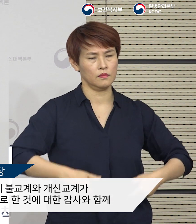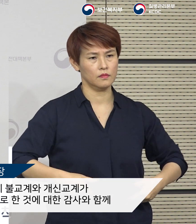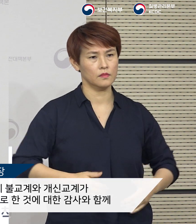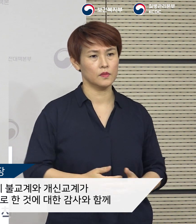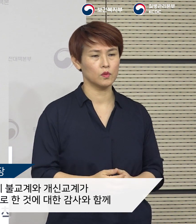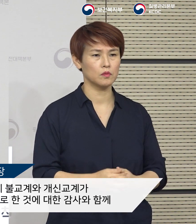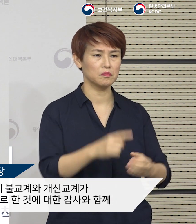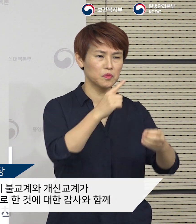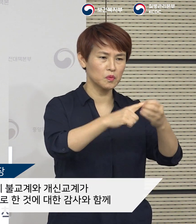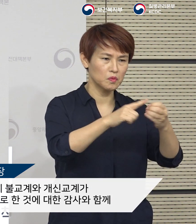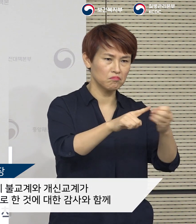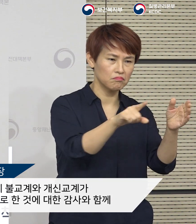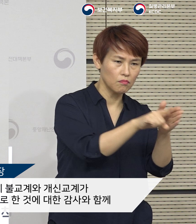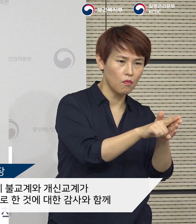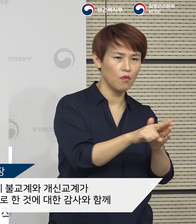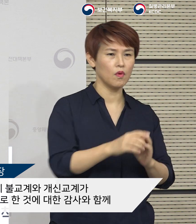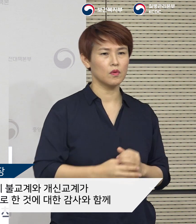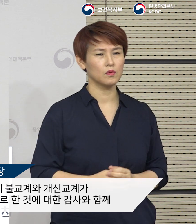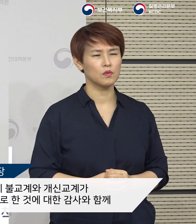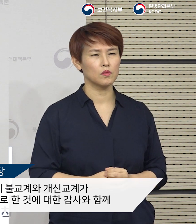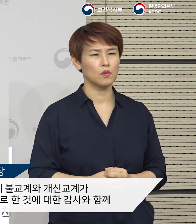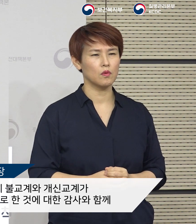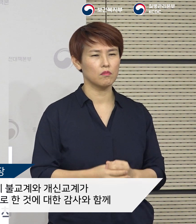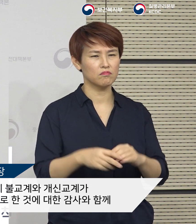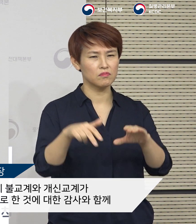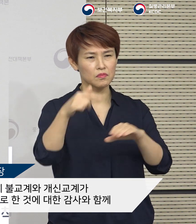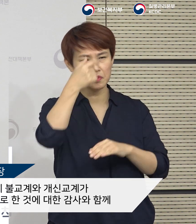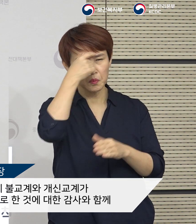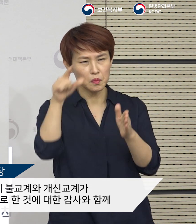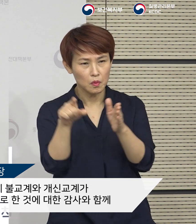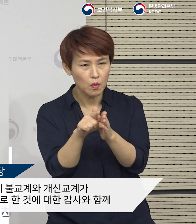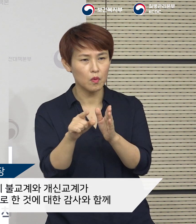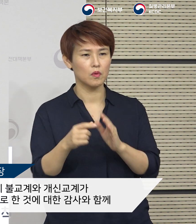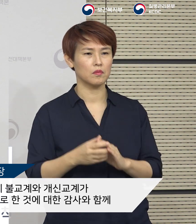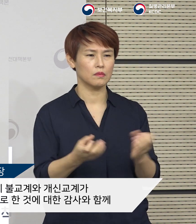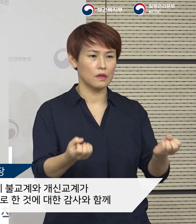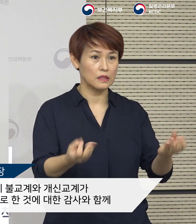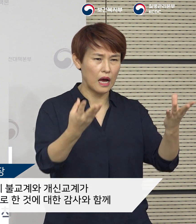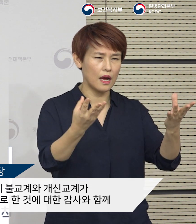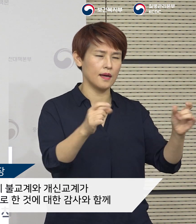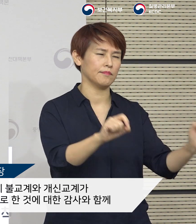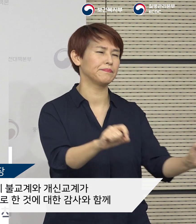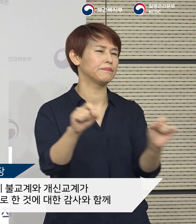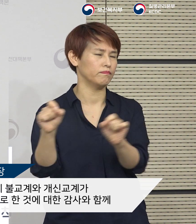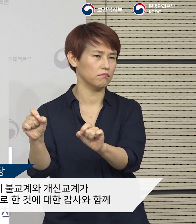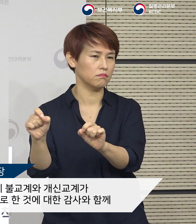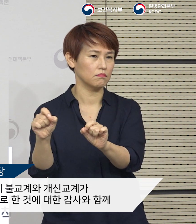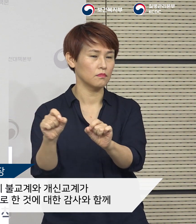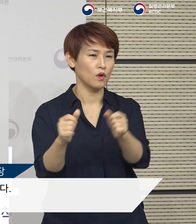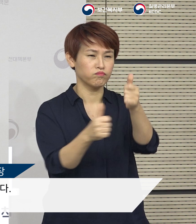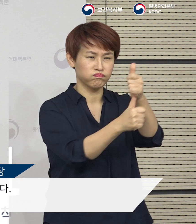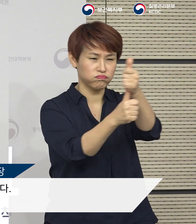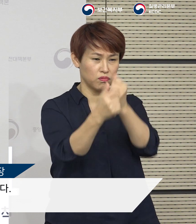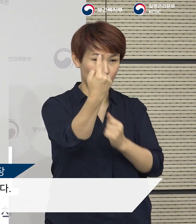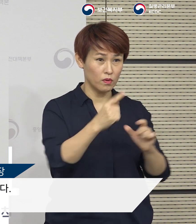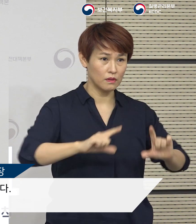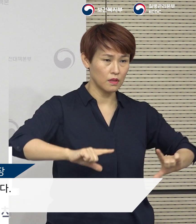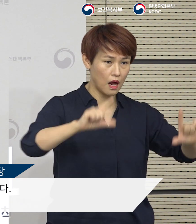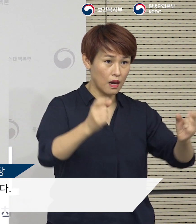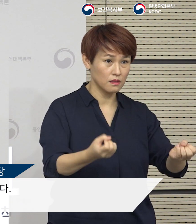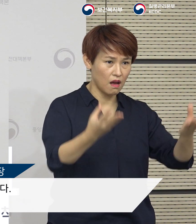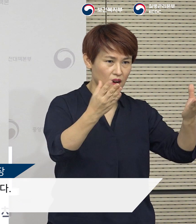불교계와 개신교계가 부처님 오신 날 행사와 부활절 행사를 연기하기로 한 것에 대한 감사와 함께